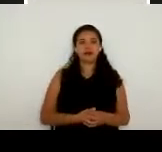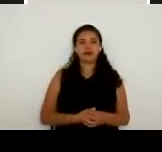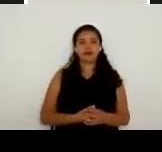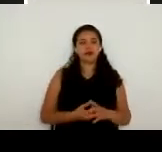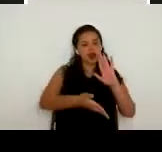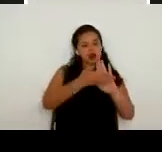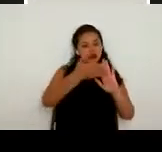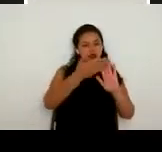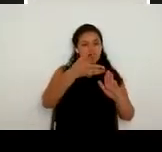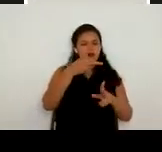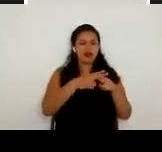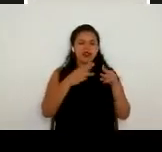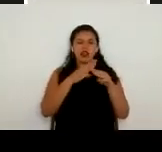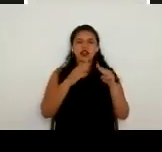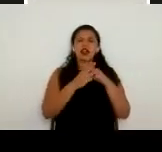costos